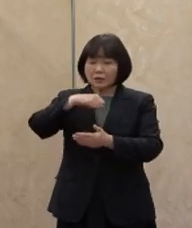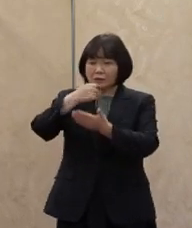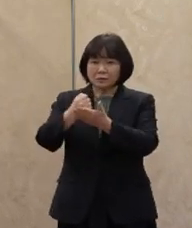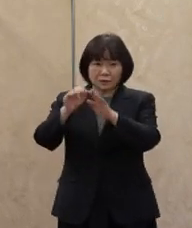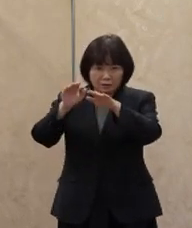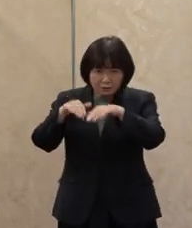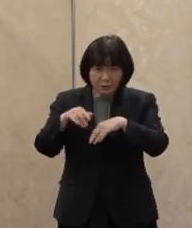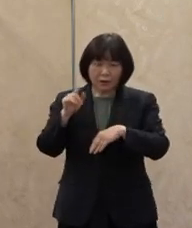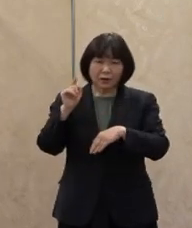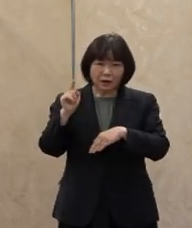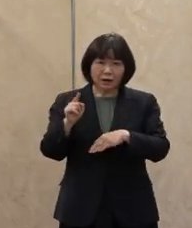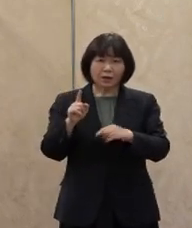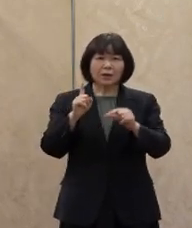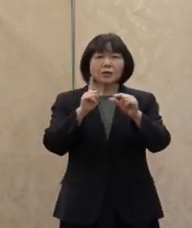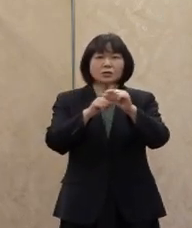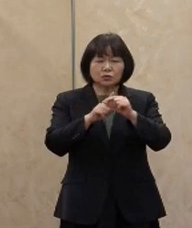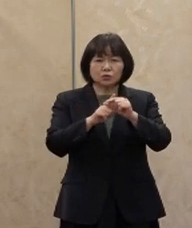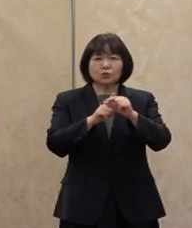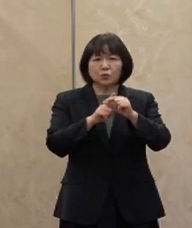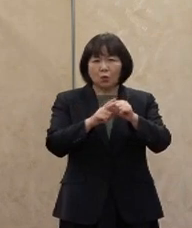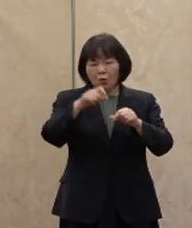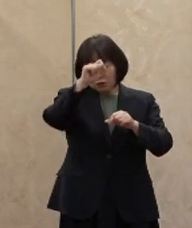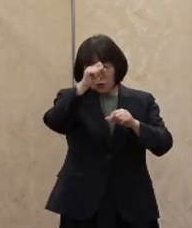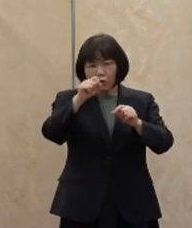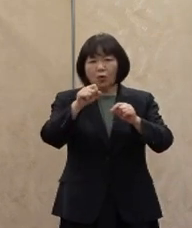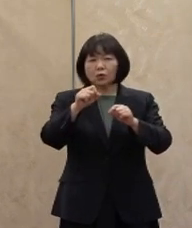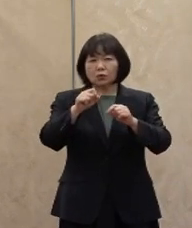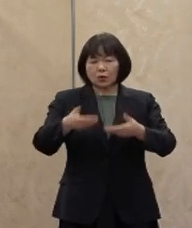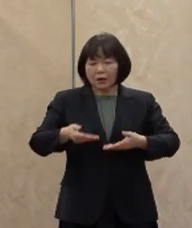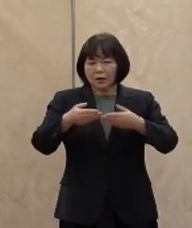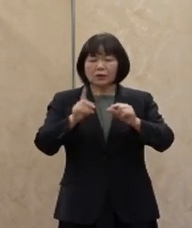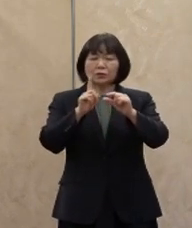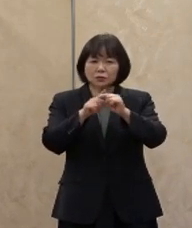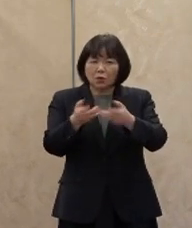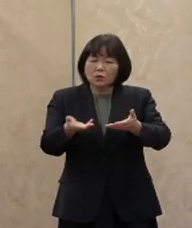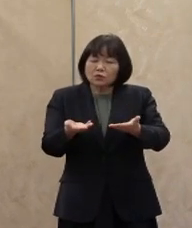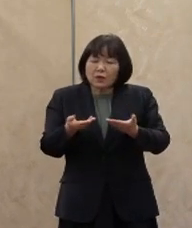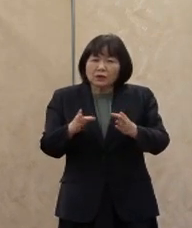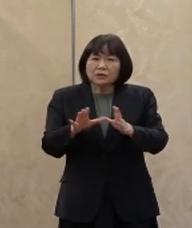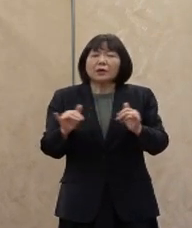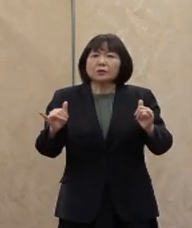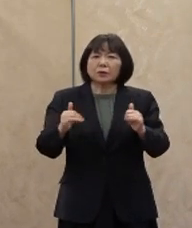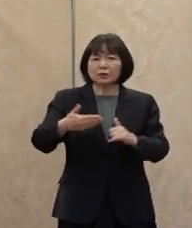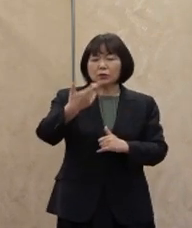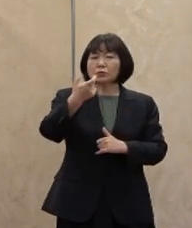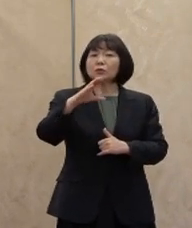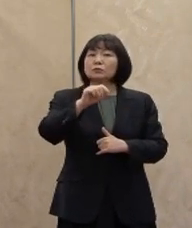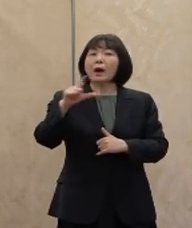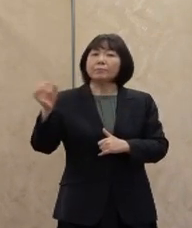、中等症、中等症、軽症中等症で900万円一床あたり、